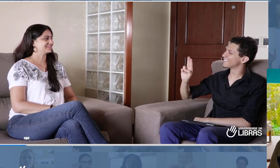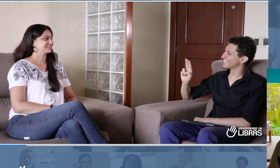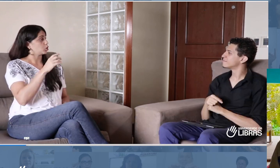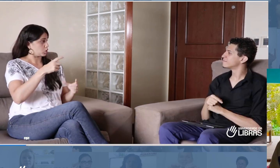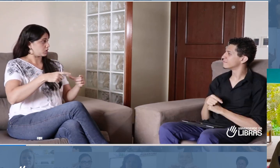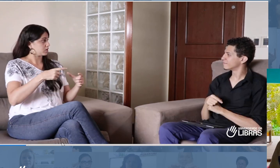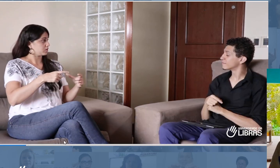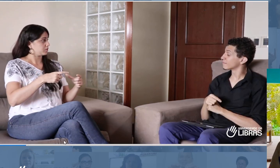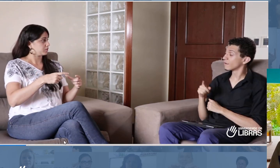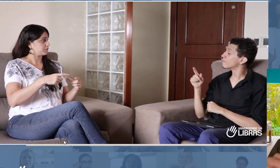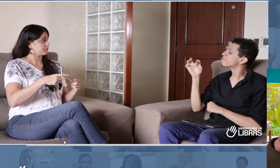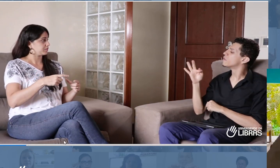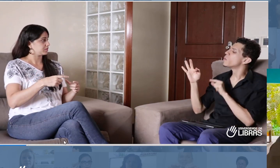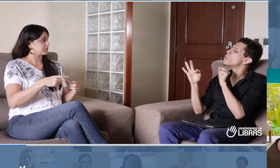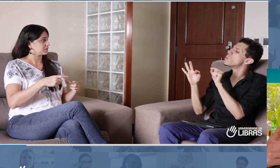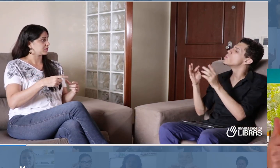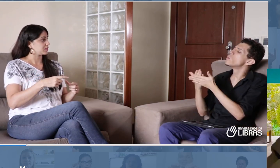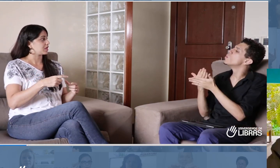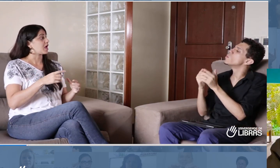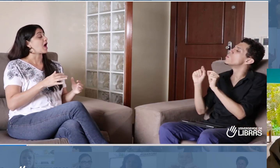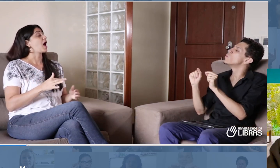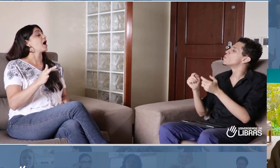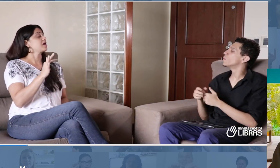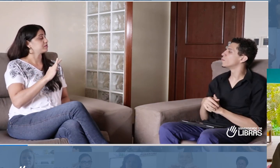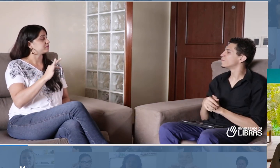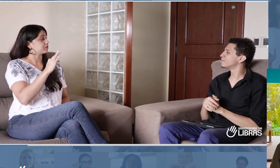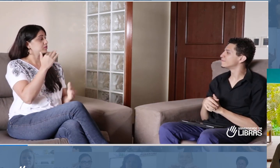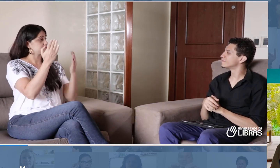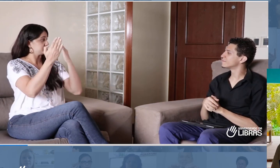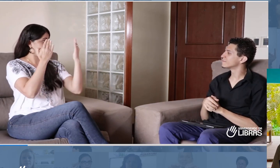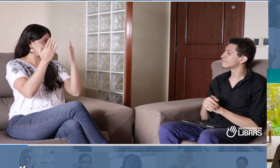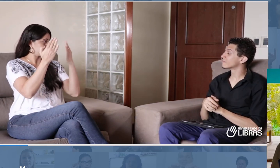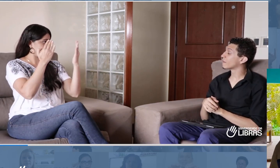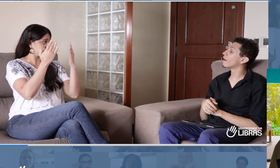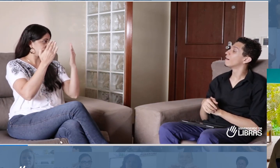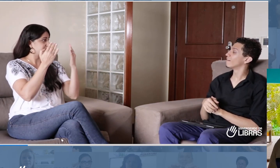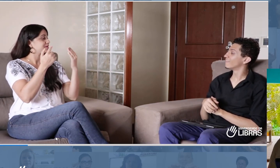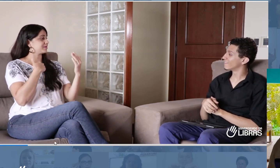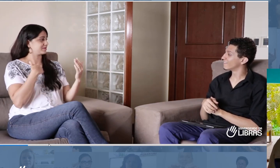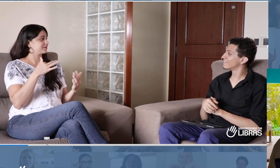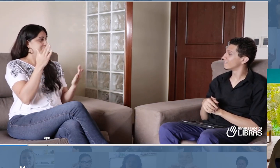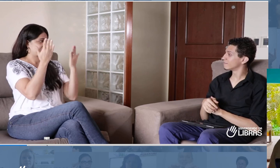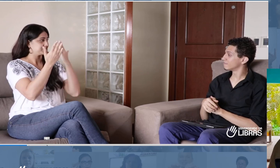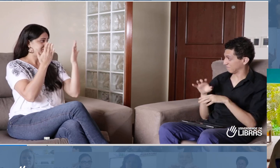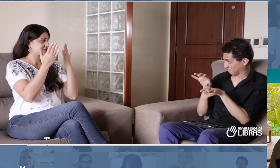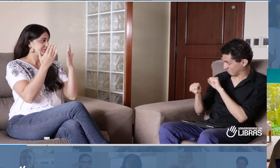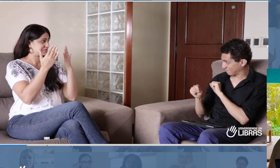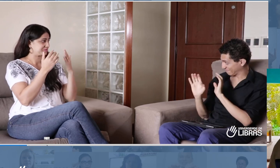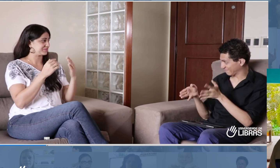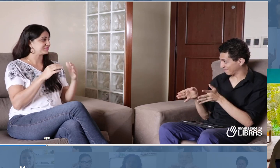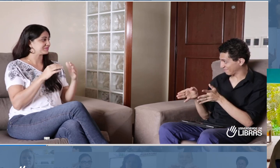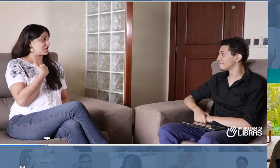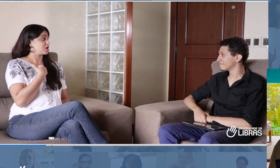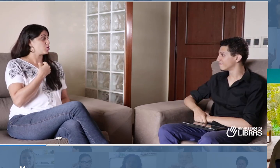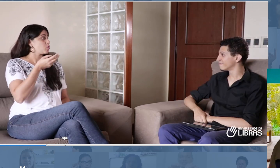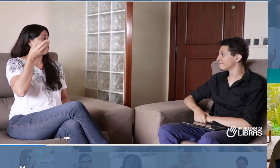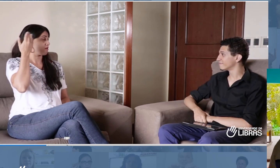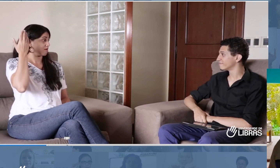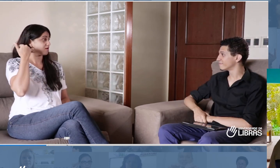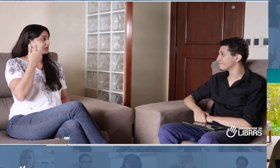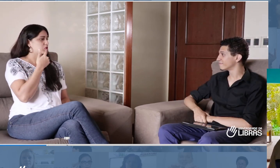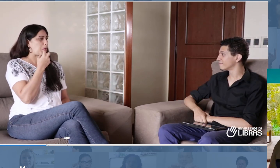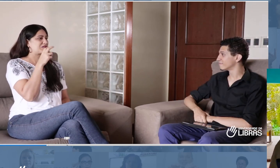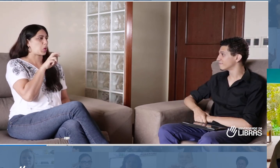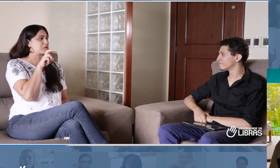E se você for avançando aqui, e esse vídeo está disponível aqui no canal, você vai ver que eu fiz estudo de caso todo